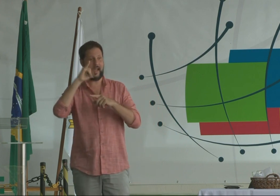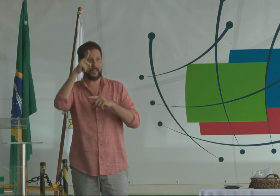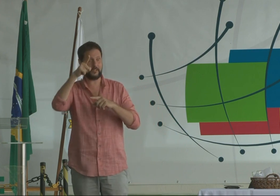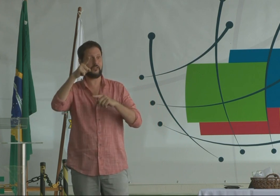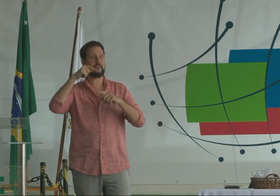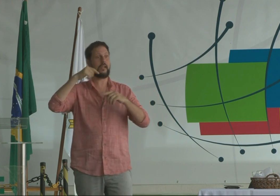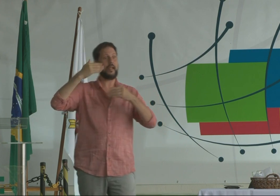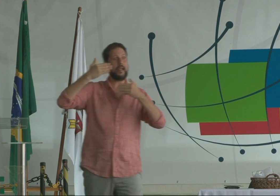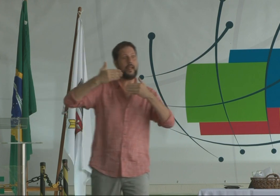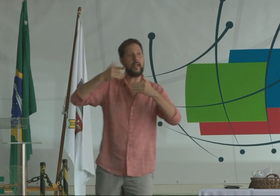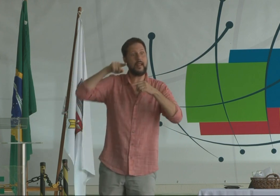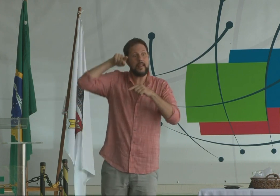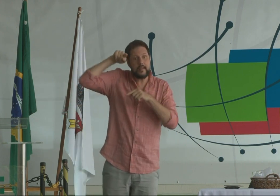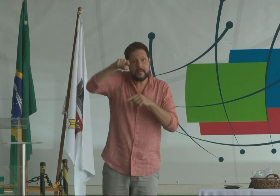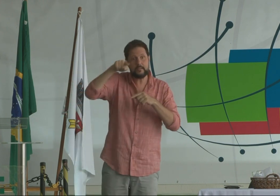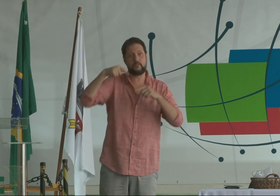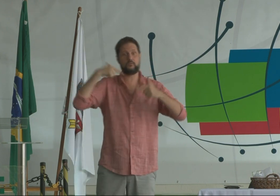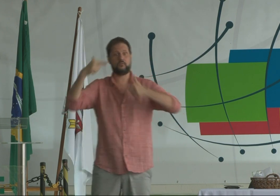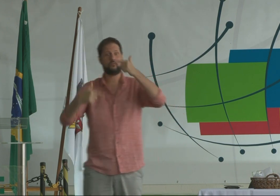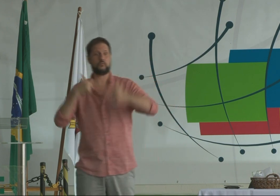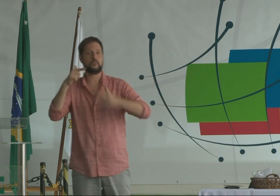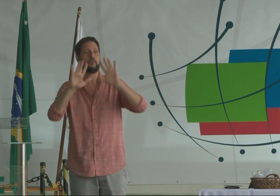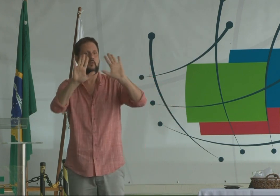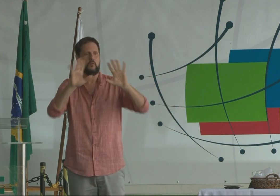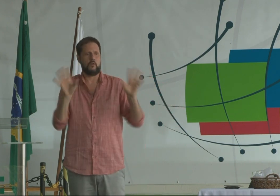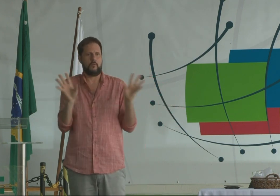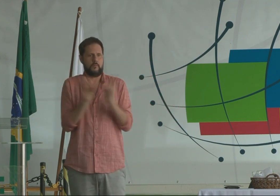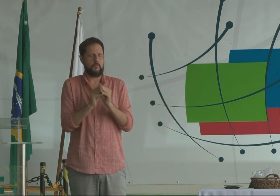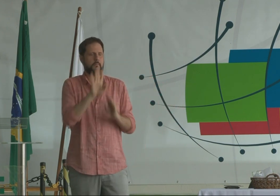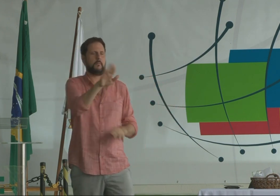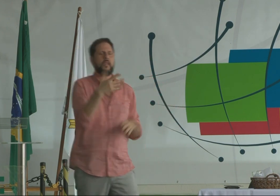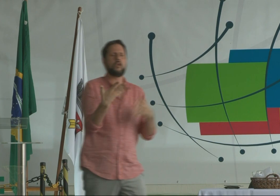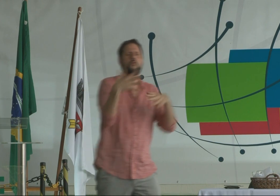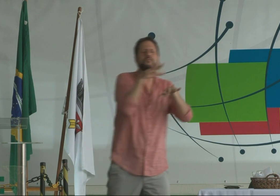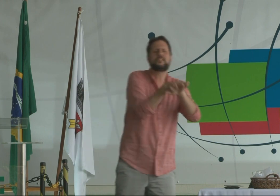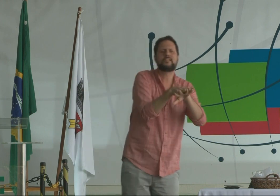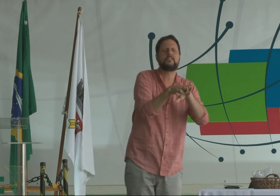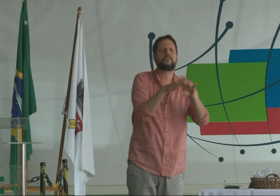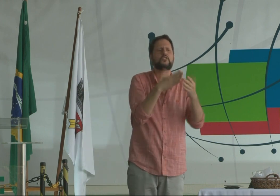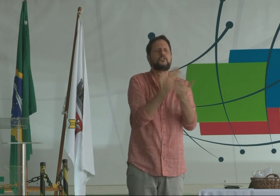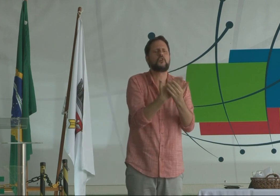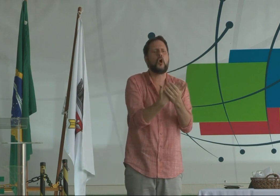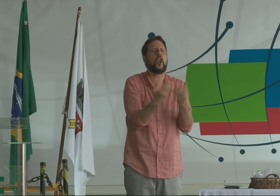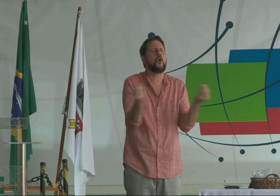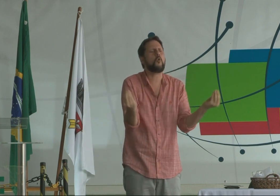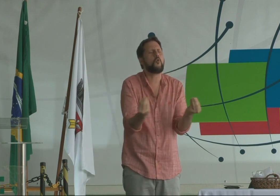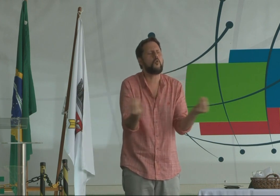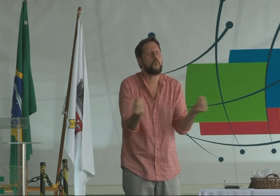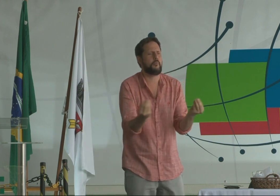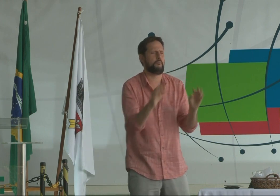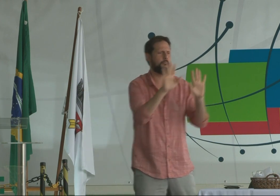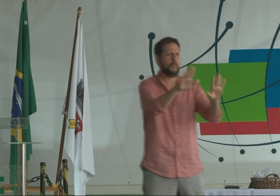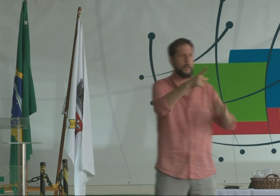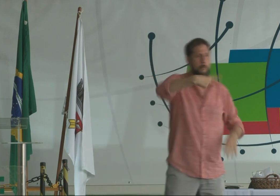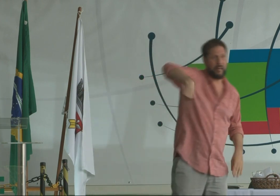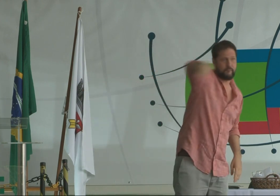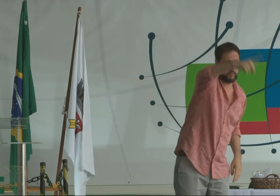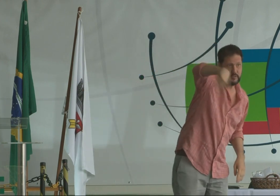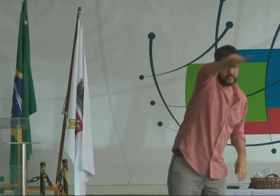Estão falando sobre a CECADI, essas reuniões diárias. Então, a gente trabalha em conjunto. Resumidamente, a escola inclusiva, como seria? Para